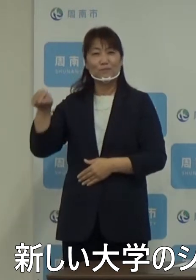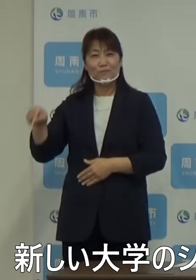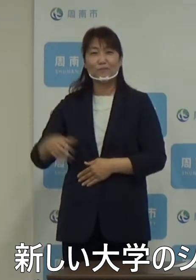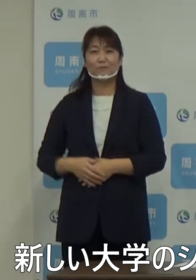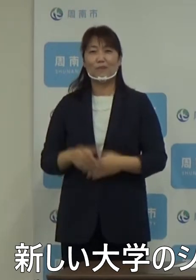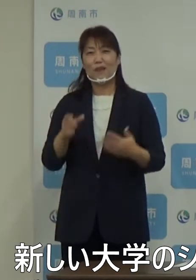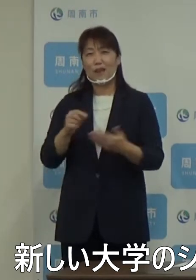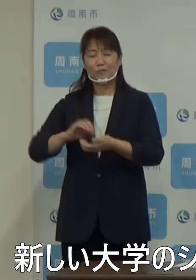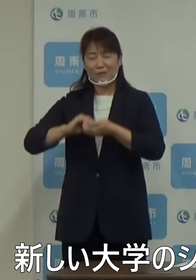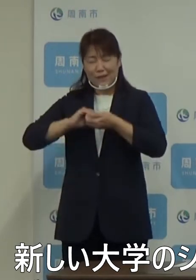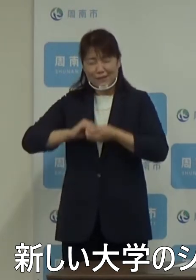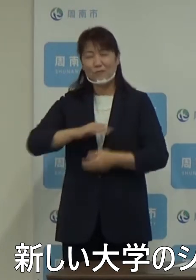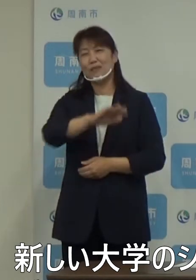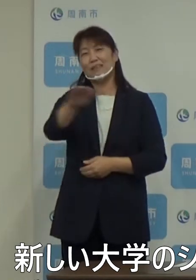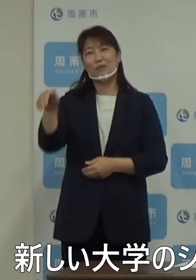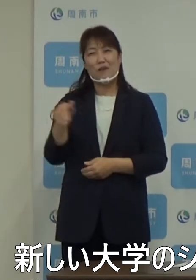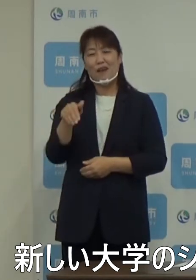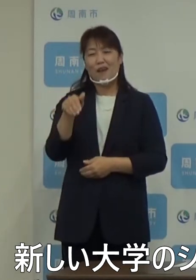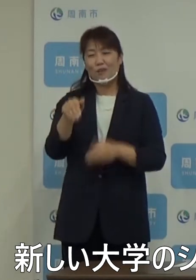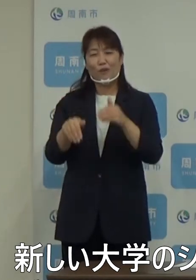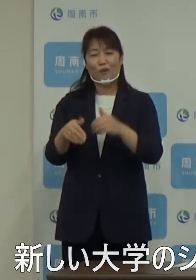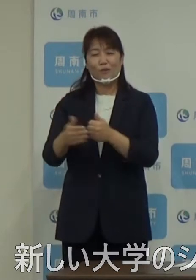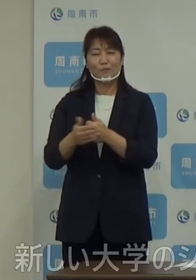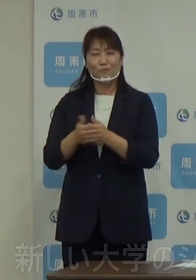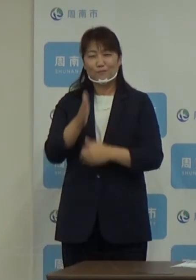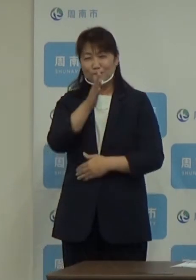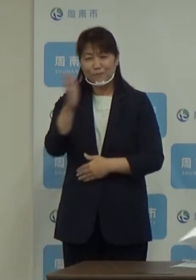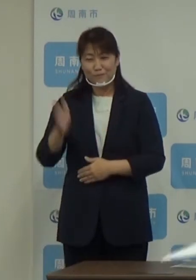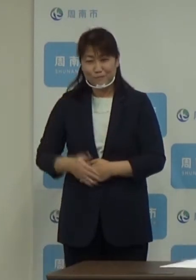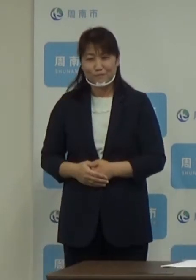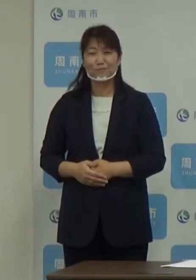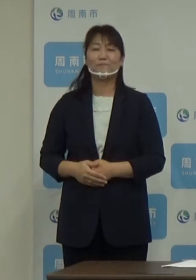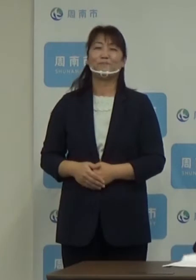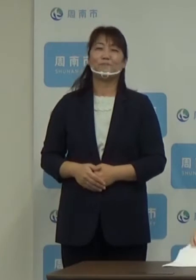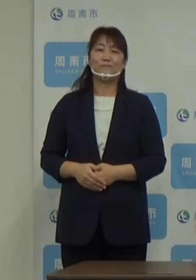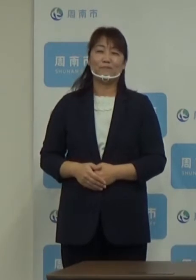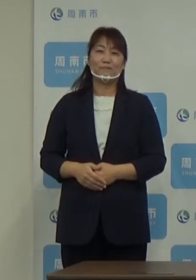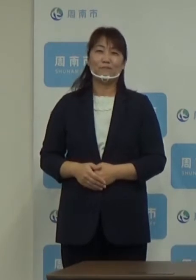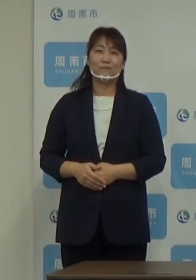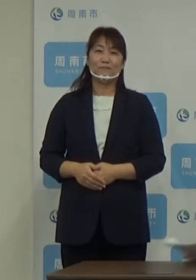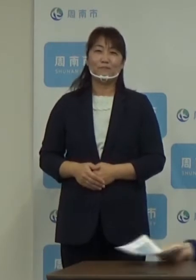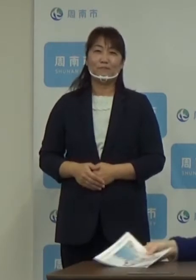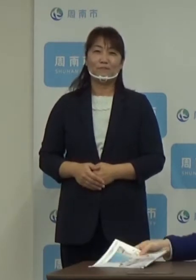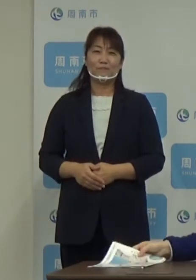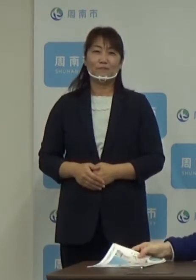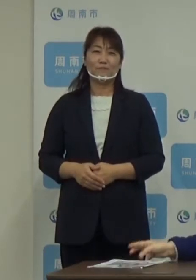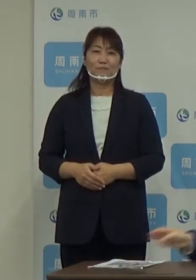の選定にぜひ皆様の投票をお願いいたします。